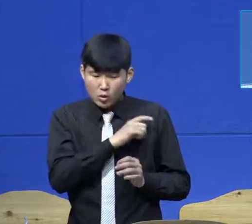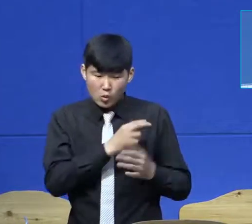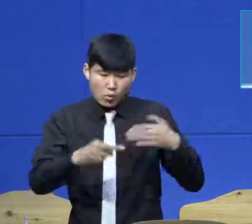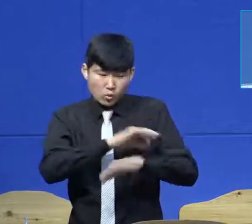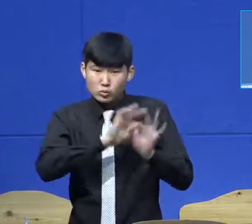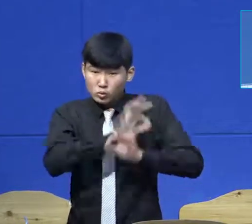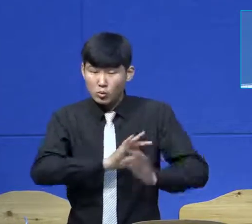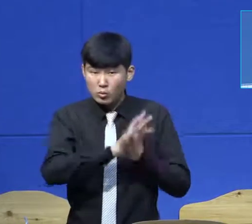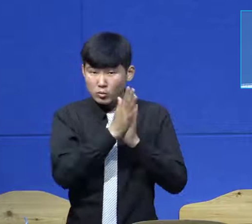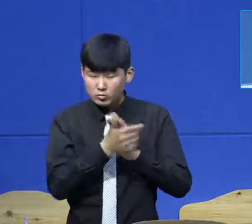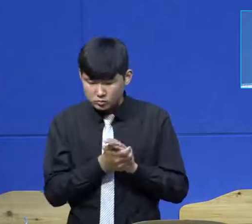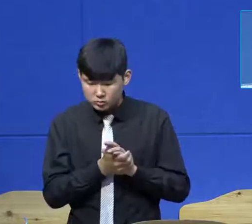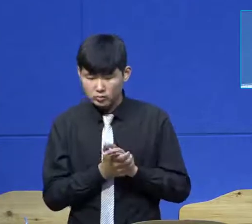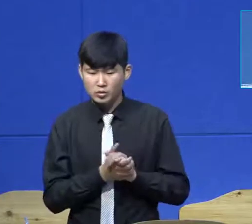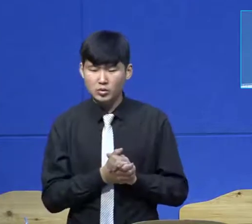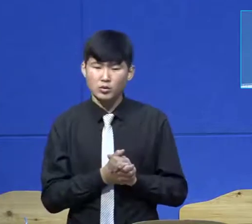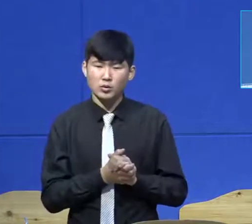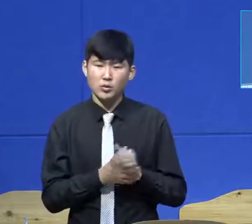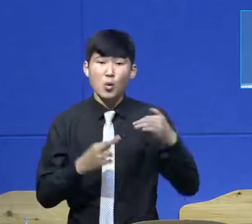нэгний итгэлийг зөв тооцдгоо.